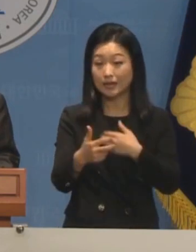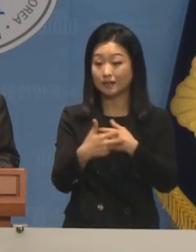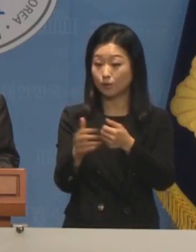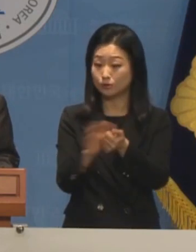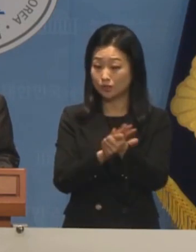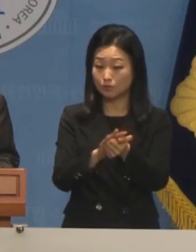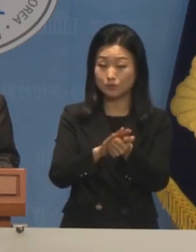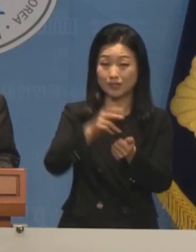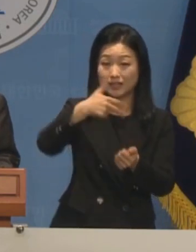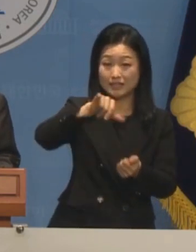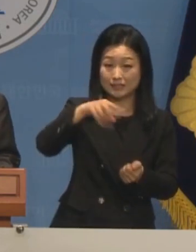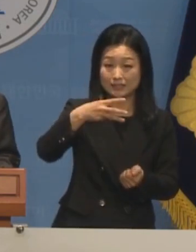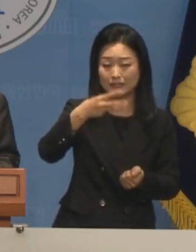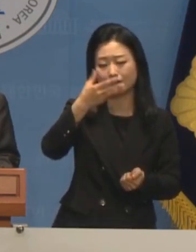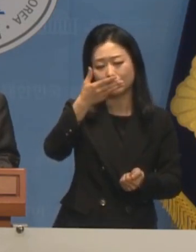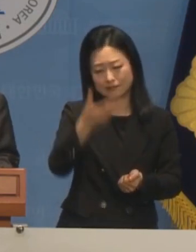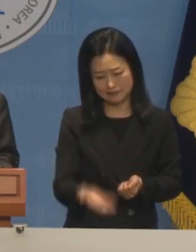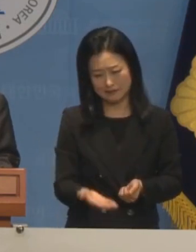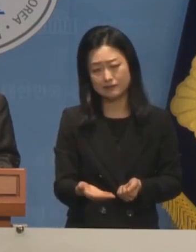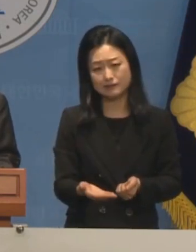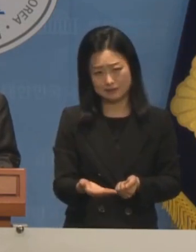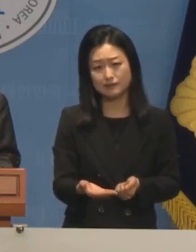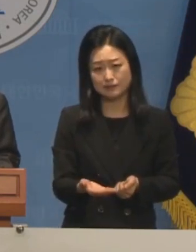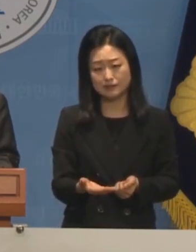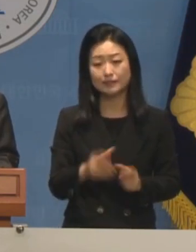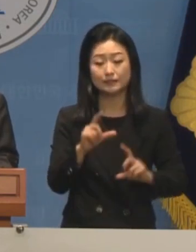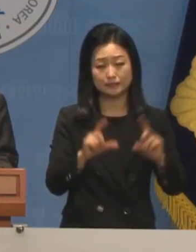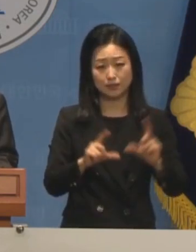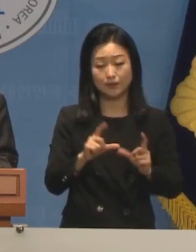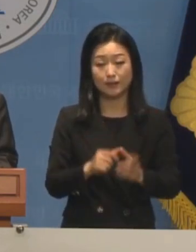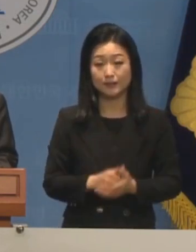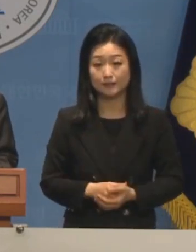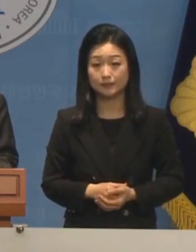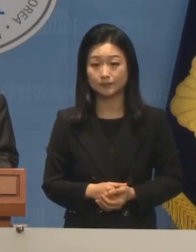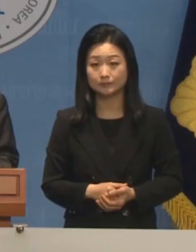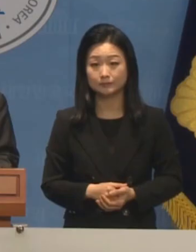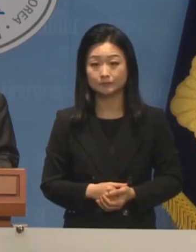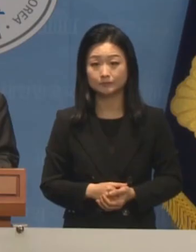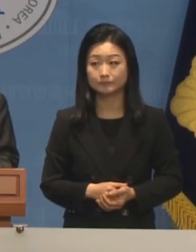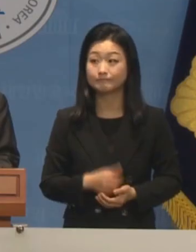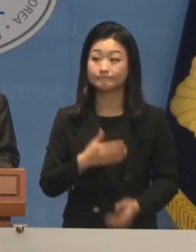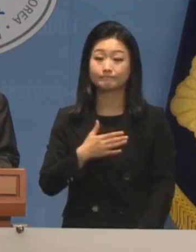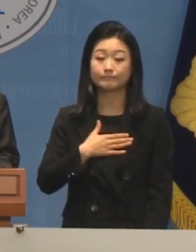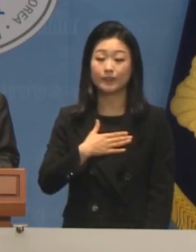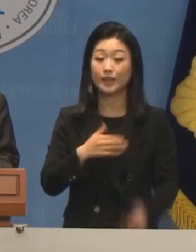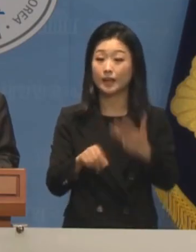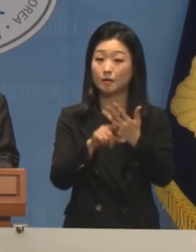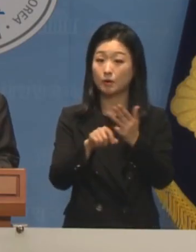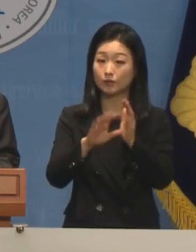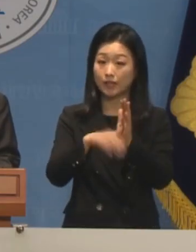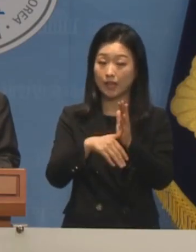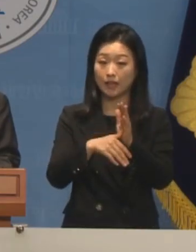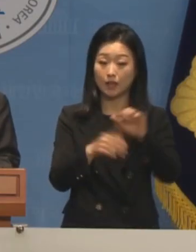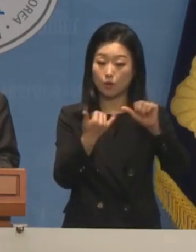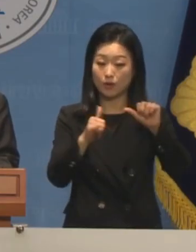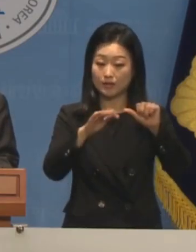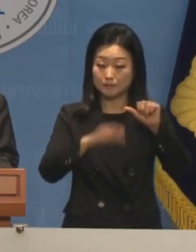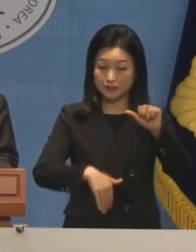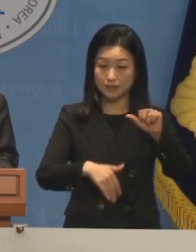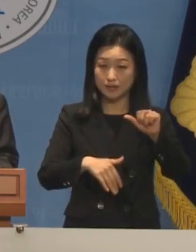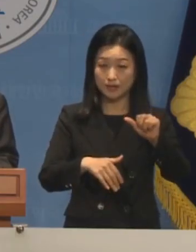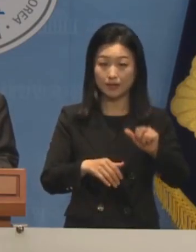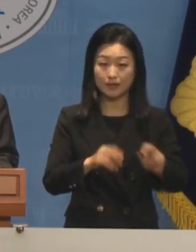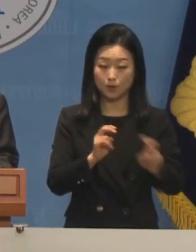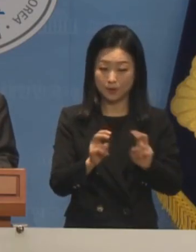질 개선 역시 어렵다고 볼 수밖에 없습니다 저는 지난 8월에 5인미만 사업장에 대한